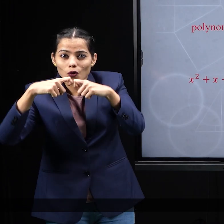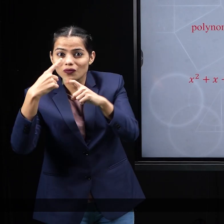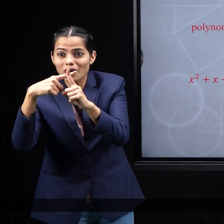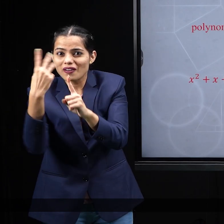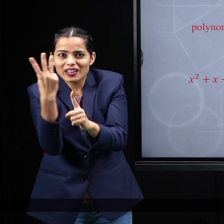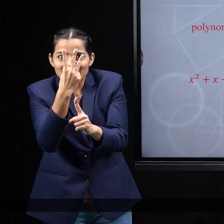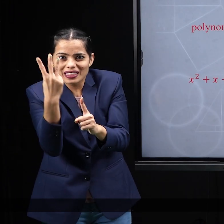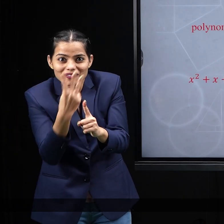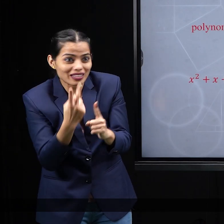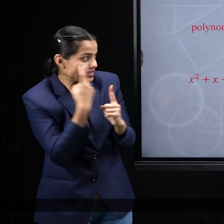प्लस 5,